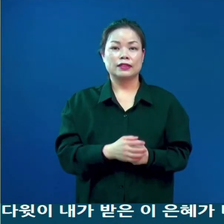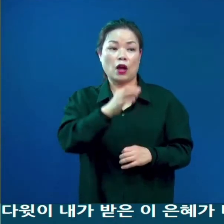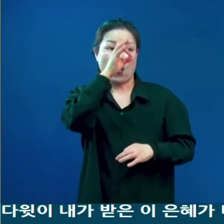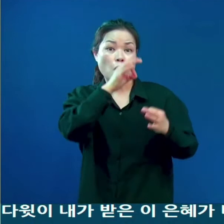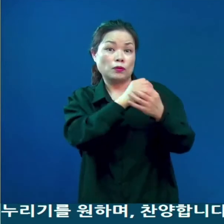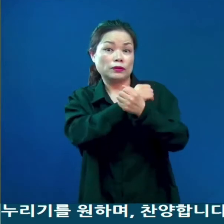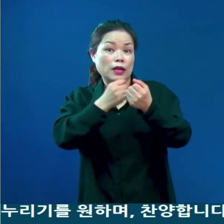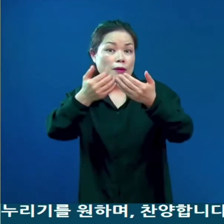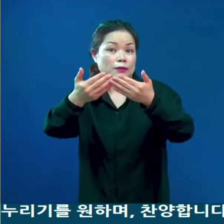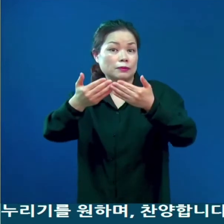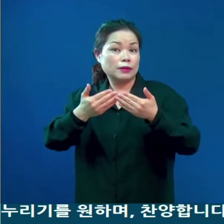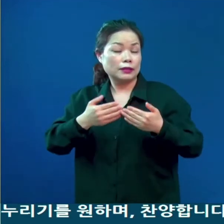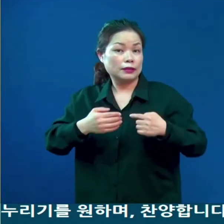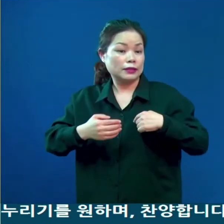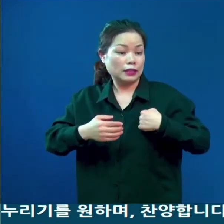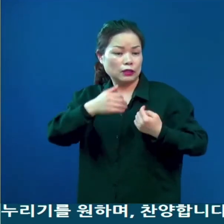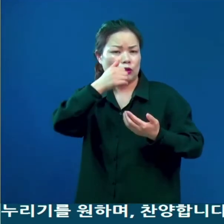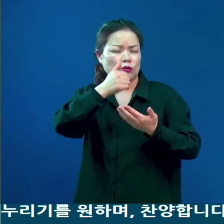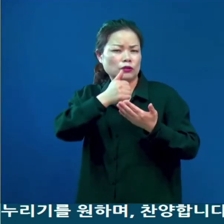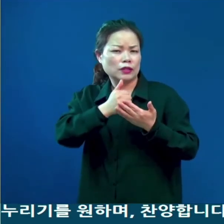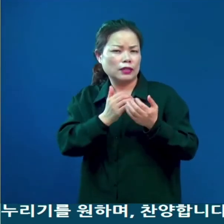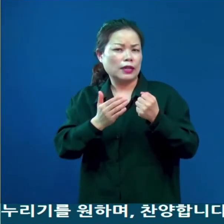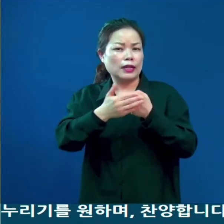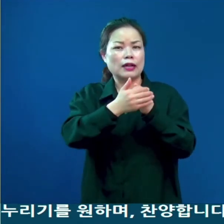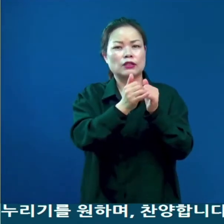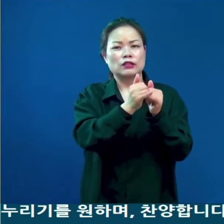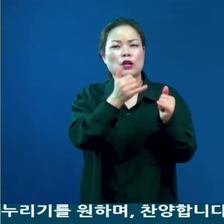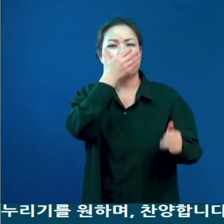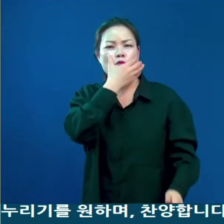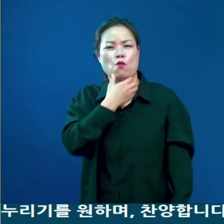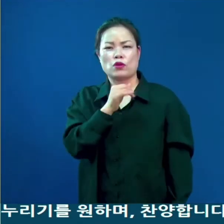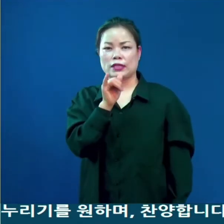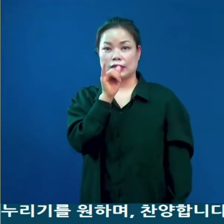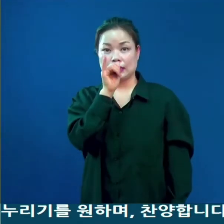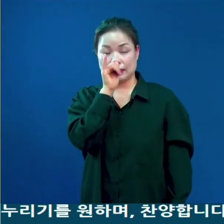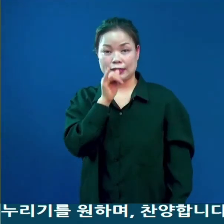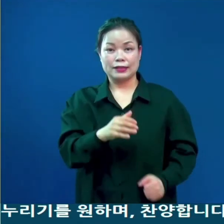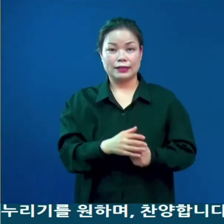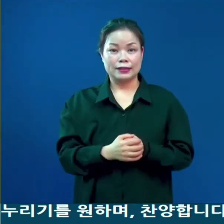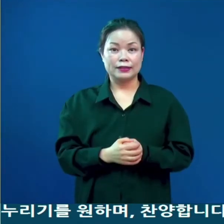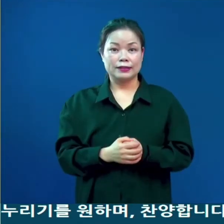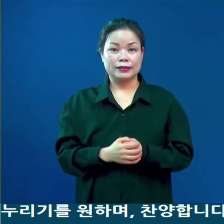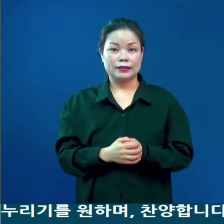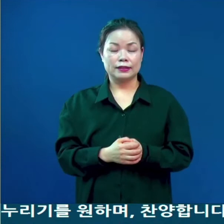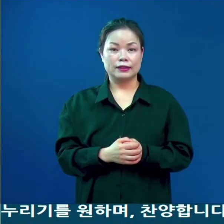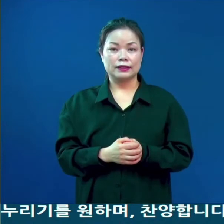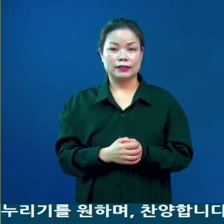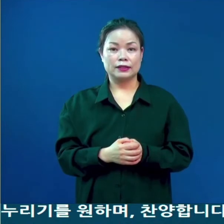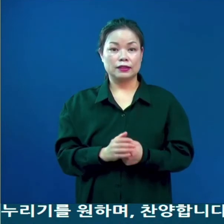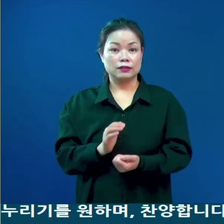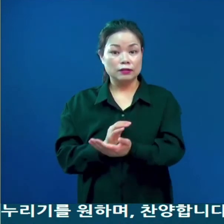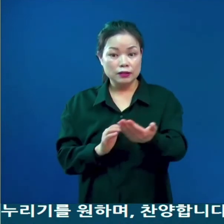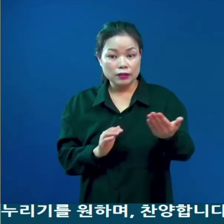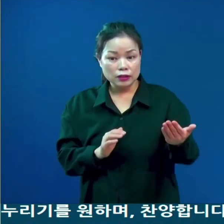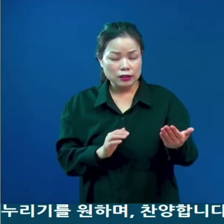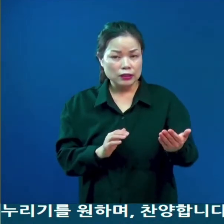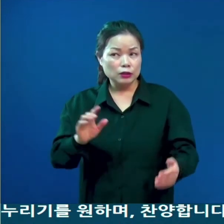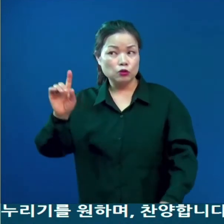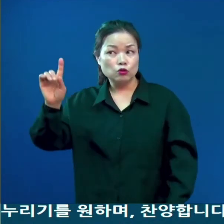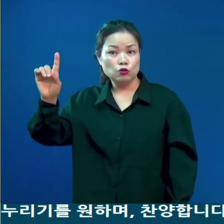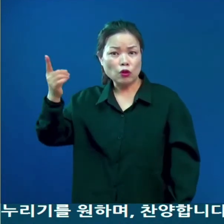허물의 사함을 받고 자신의 죄가 가려진 자는 복이 있도다, 이렇게 말씀을 합니다. 여러분 지금